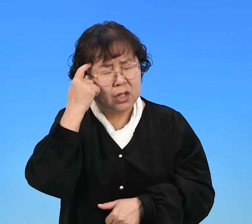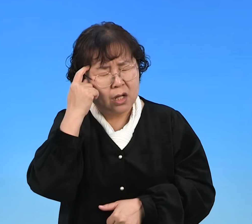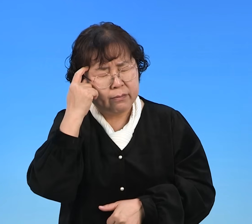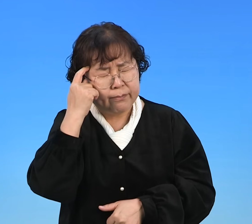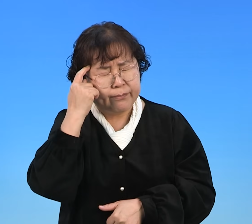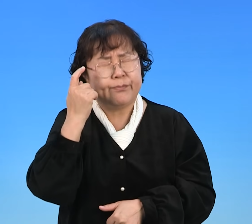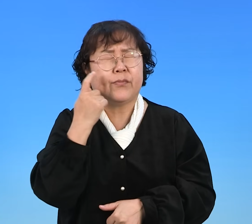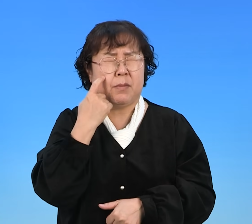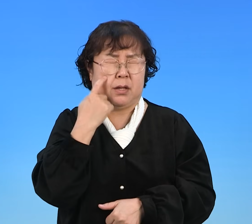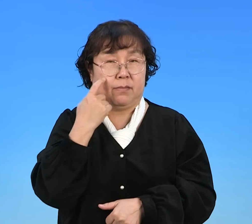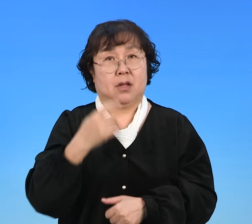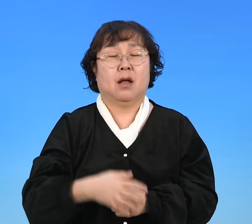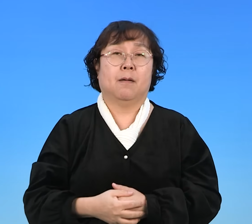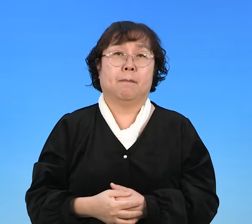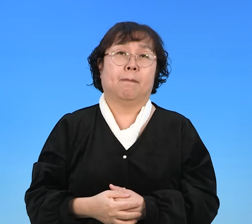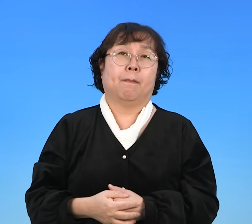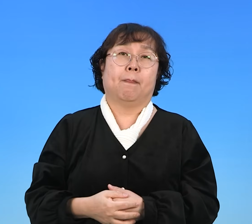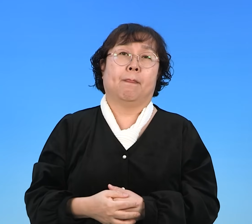묵상을 했죠.